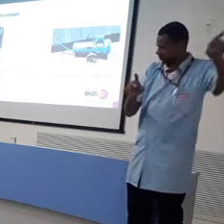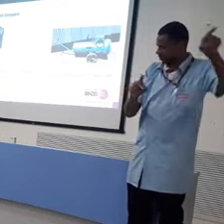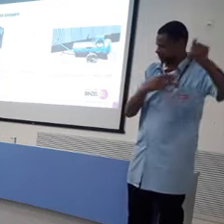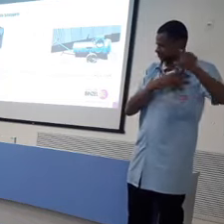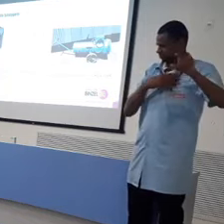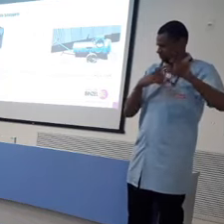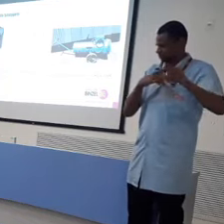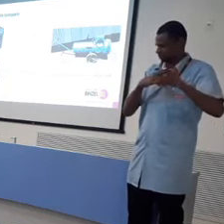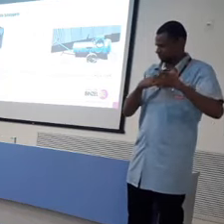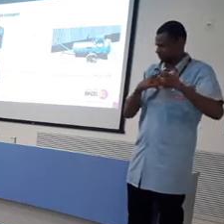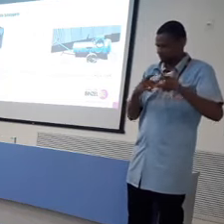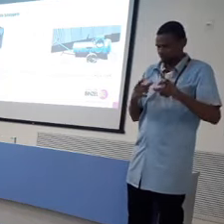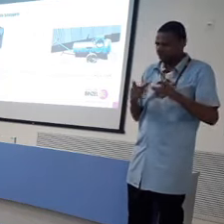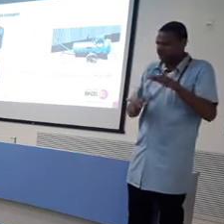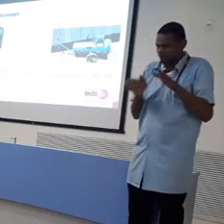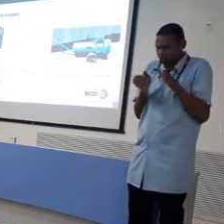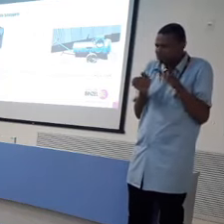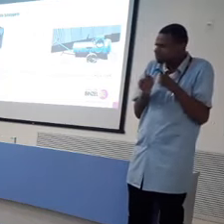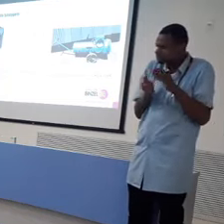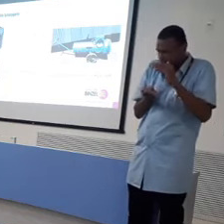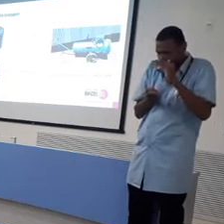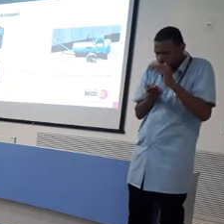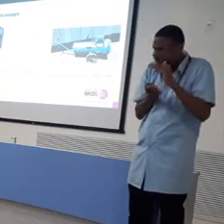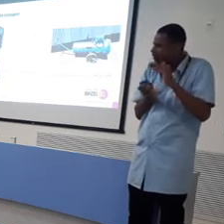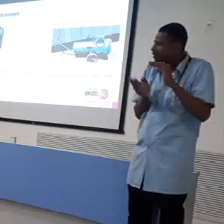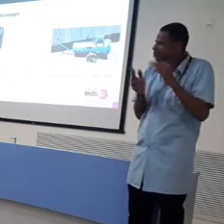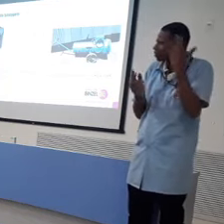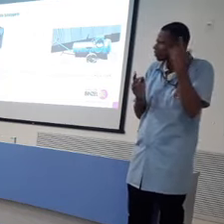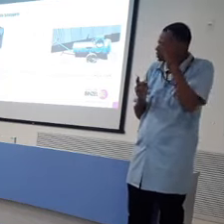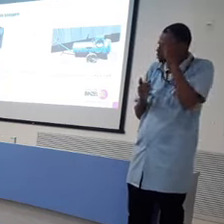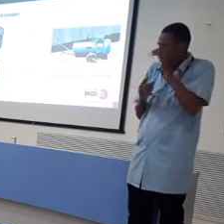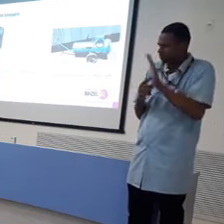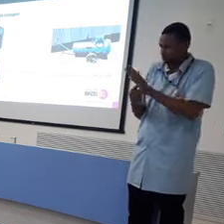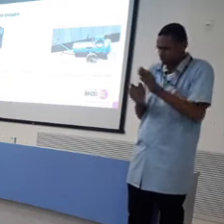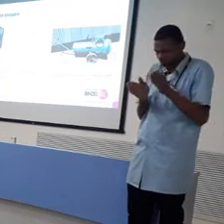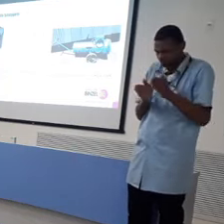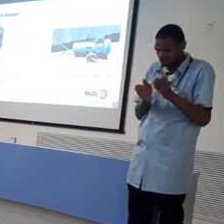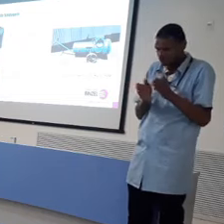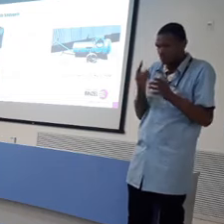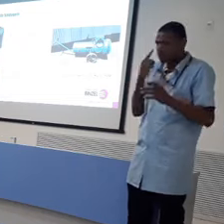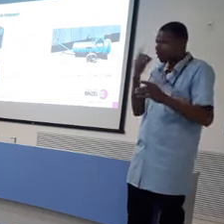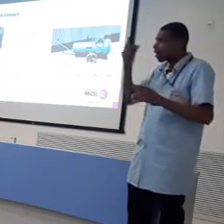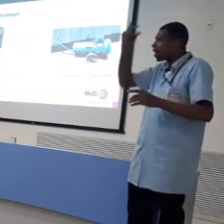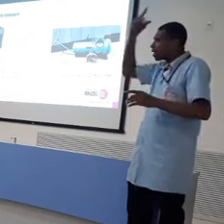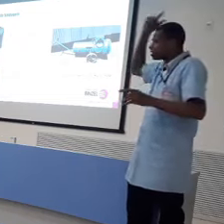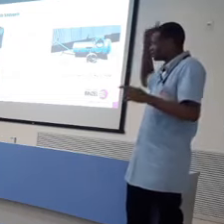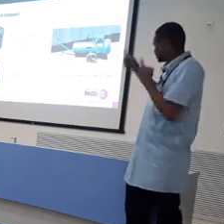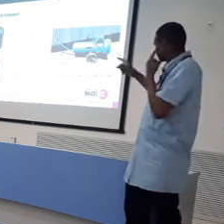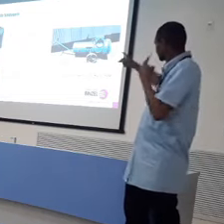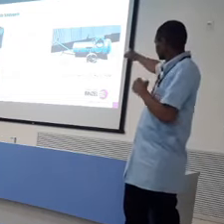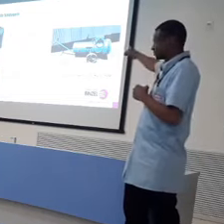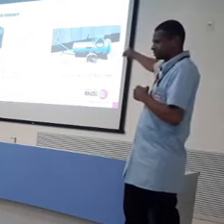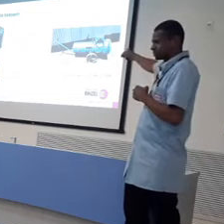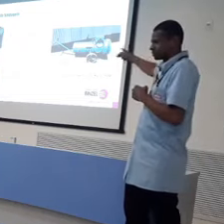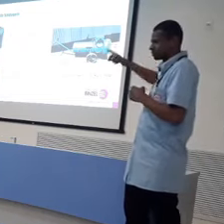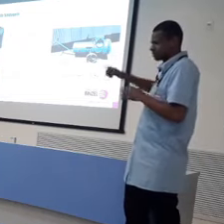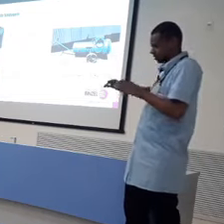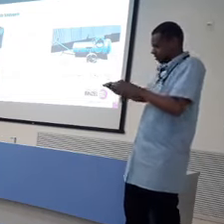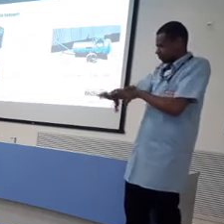muito pequena essa máquina, não gosto. Mas dá uma olhada, né, pessoal, uma máquina antiga ali, ó, pesava 200